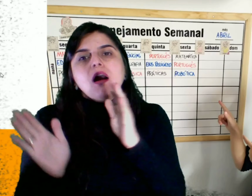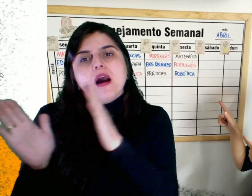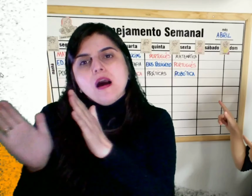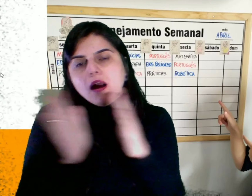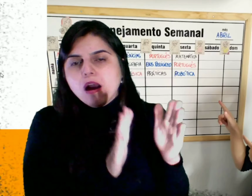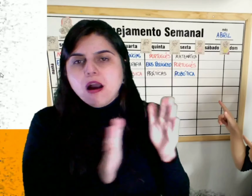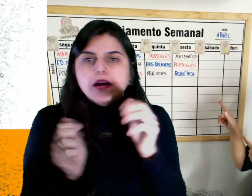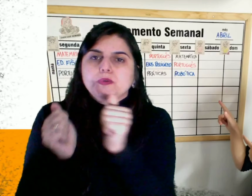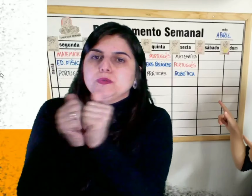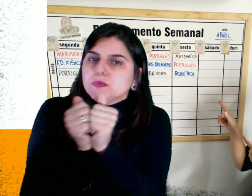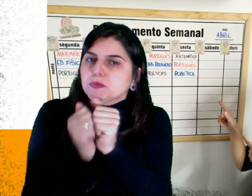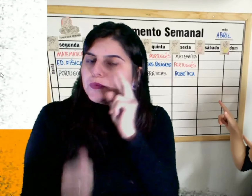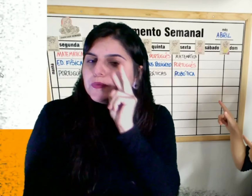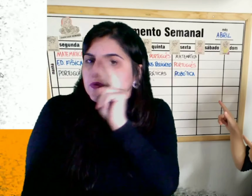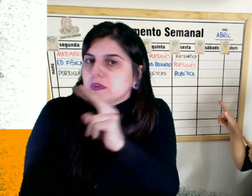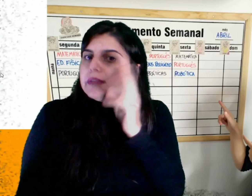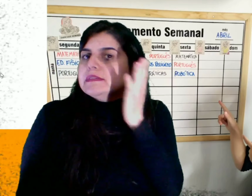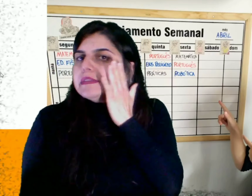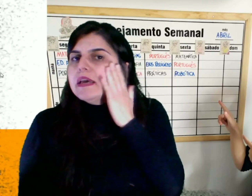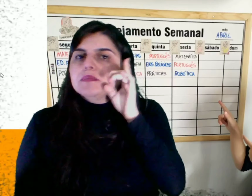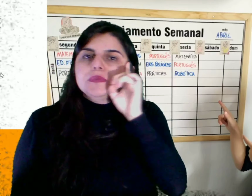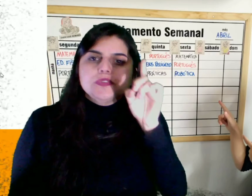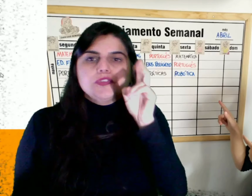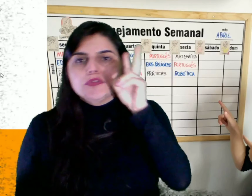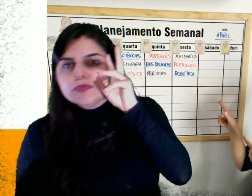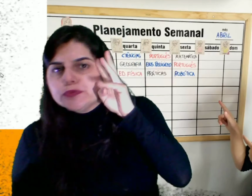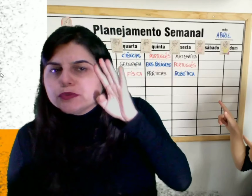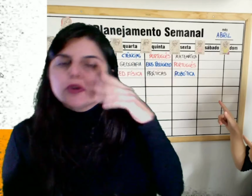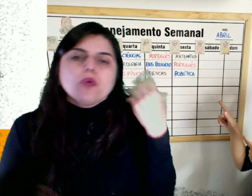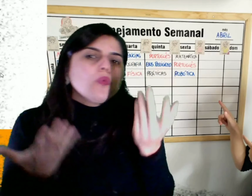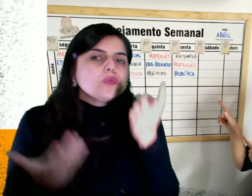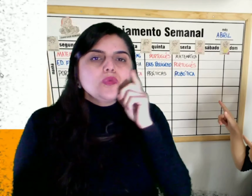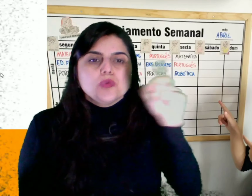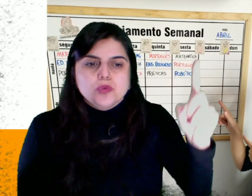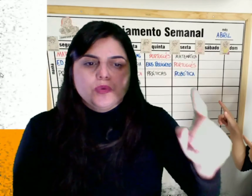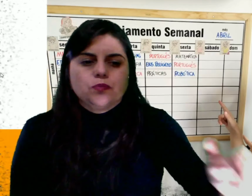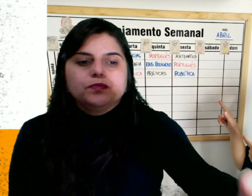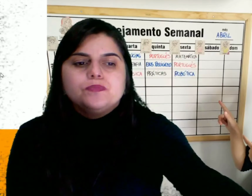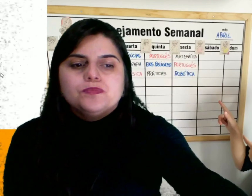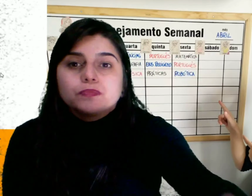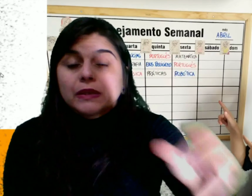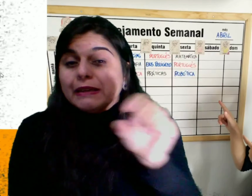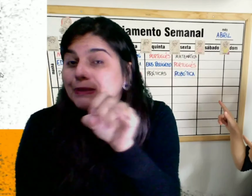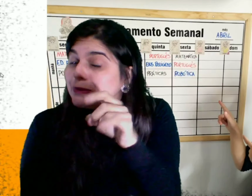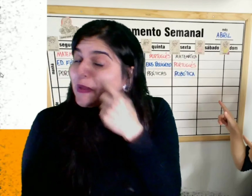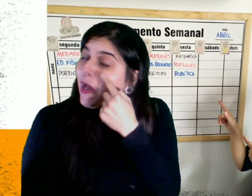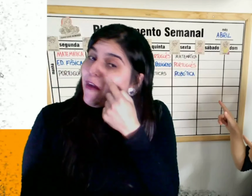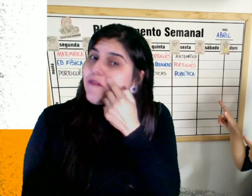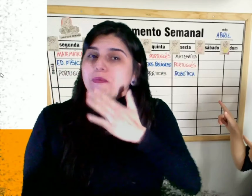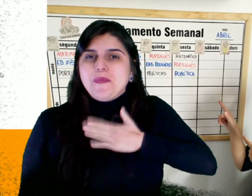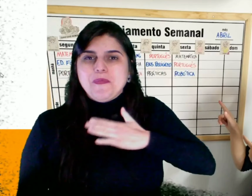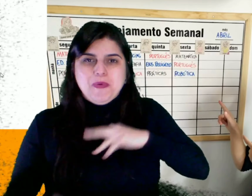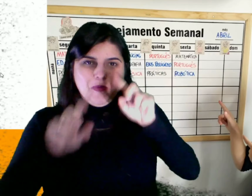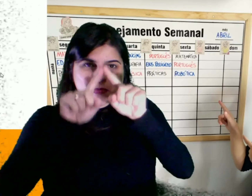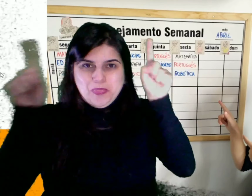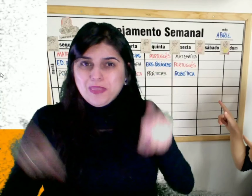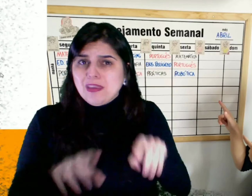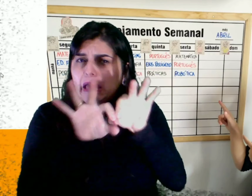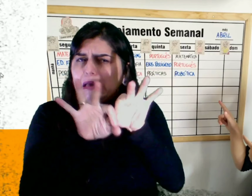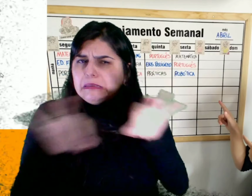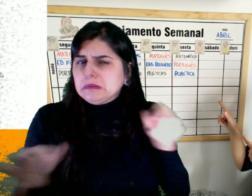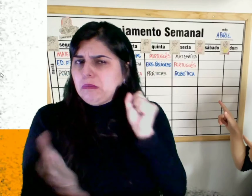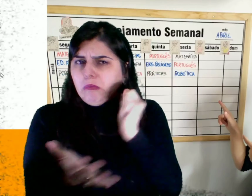é o meu filho, né? Só para mostrar um pouquinho ele acompanhando junto ali em todo momento em que eu organizei esse quadro de